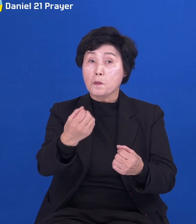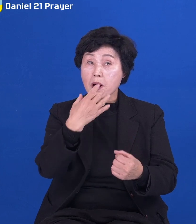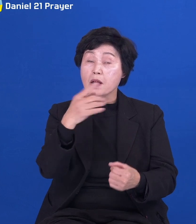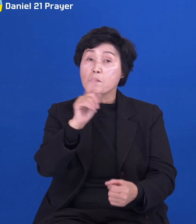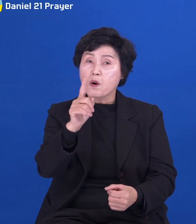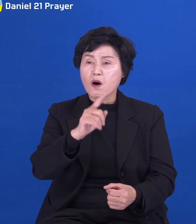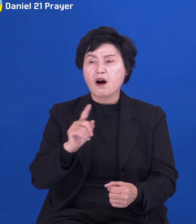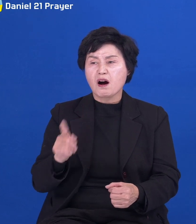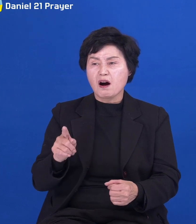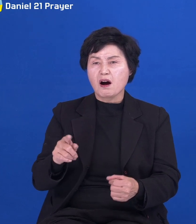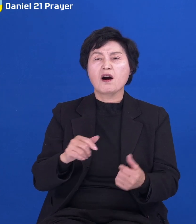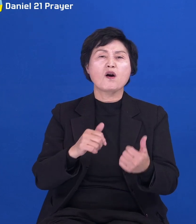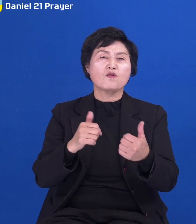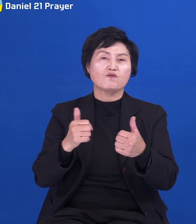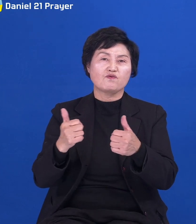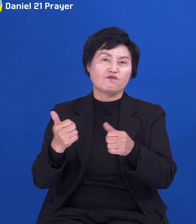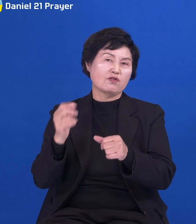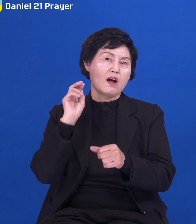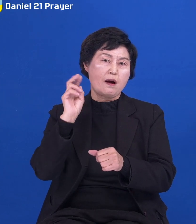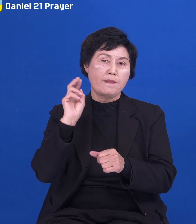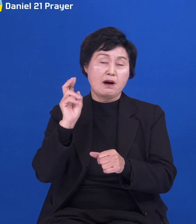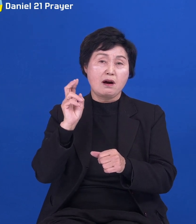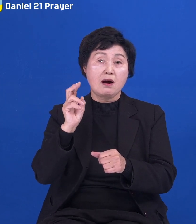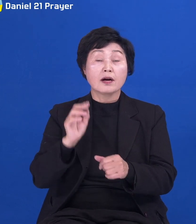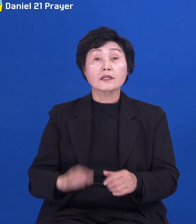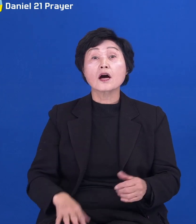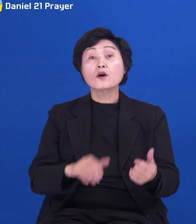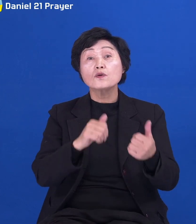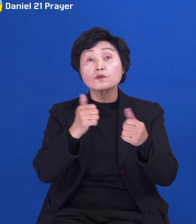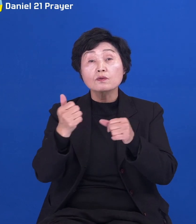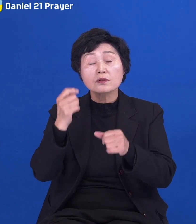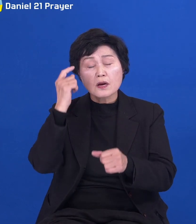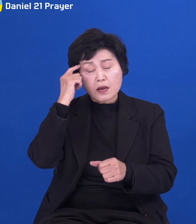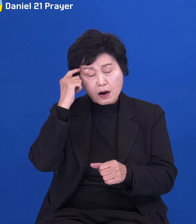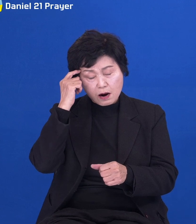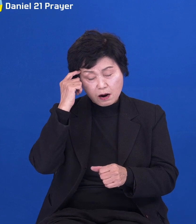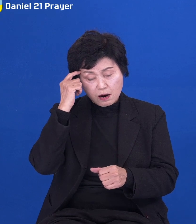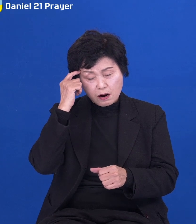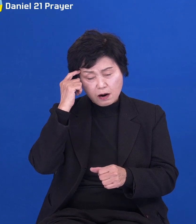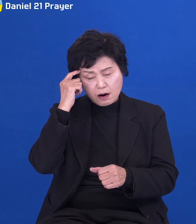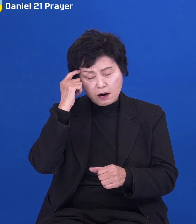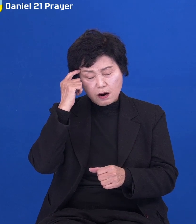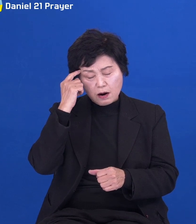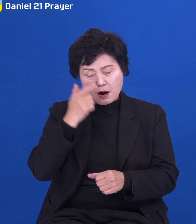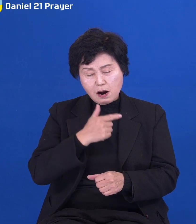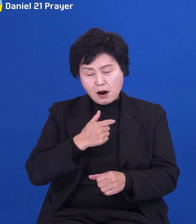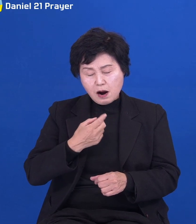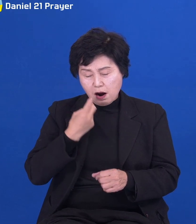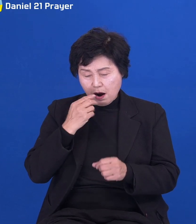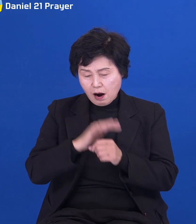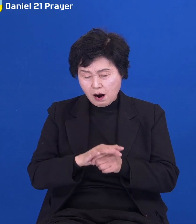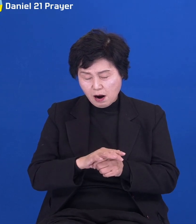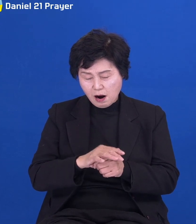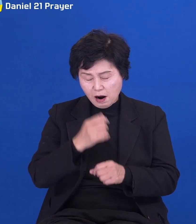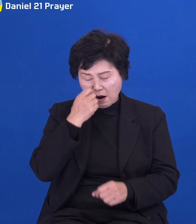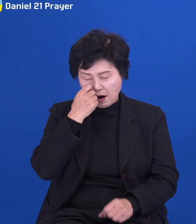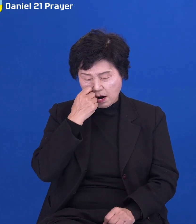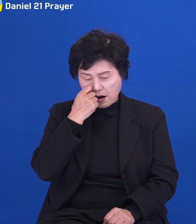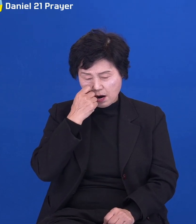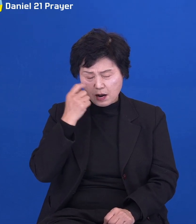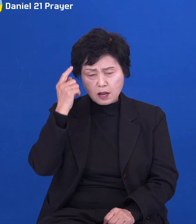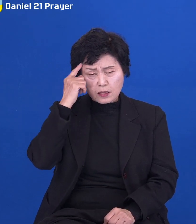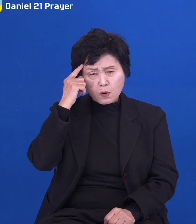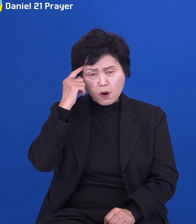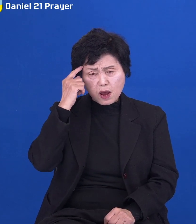상태였어요. 내가 죽는다고 생각하니까 너무 이제 슬펐어요. 너무 억울해서 나는 왜 이렇게 죽어야 하지?